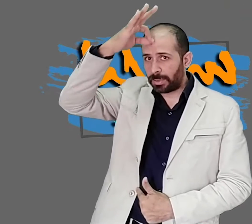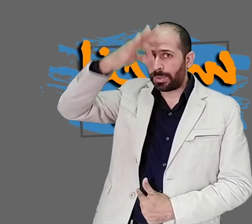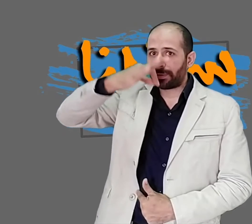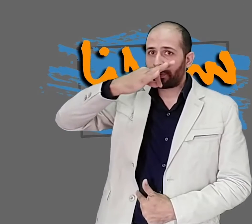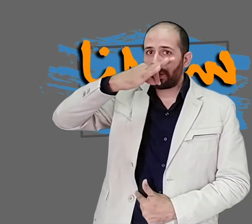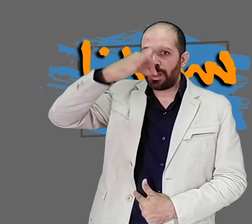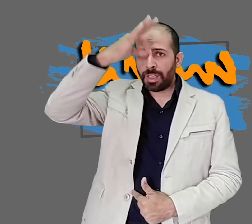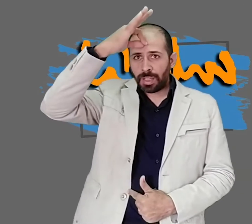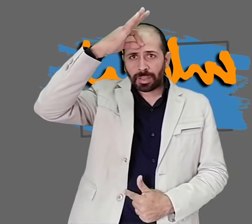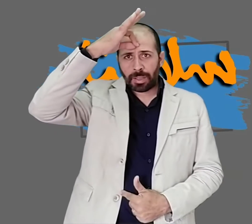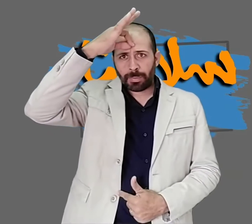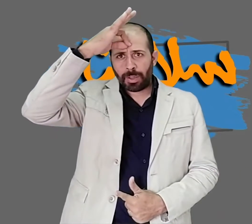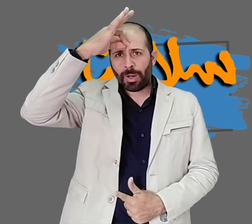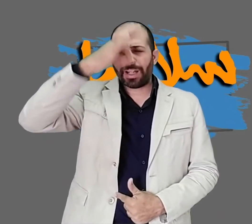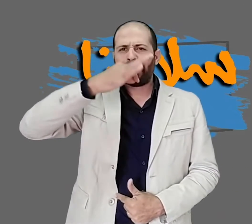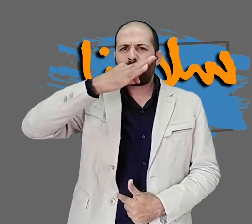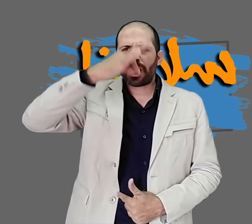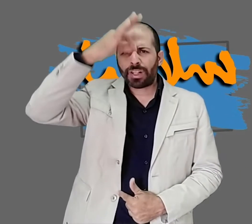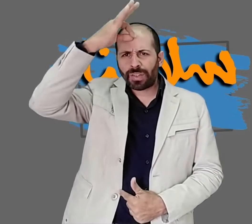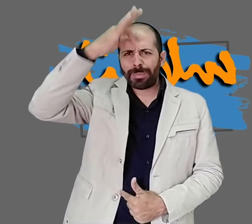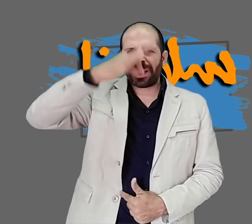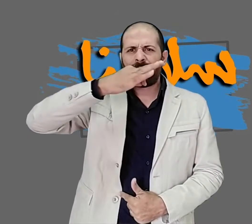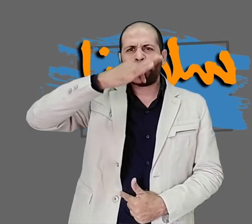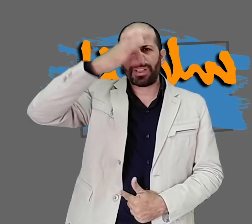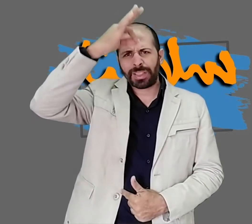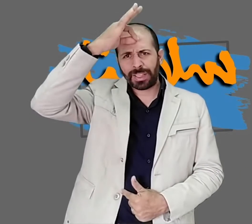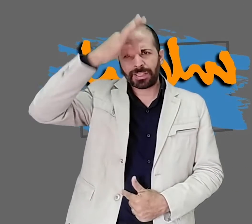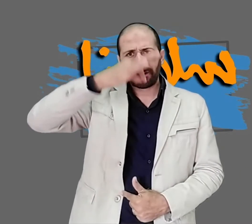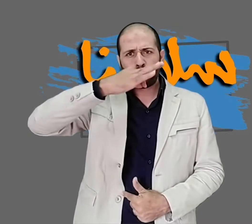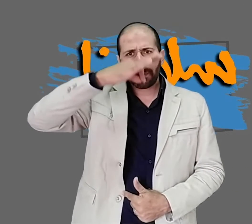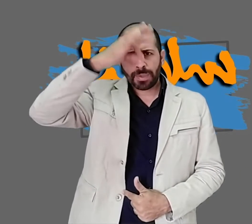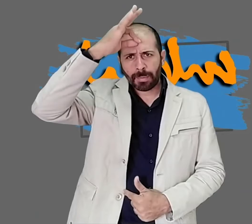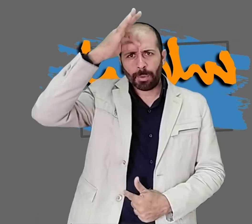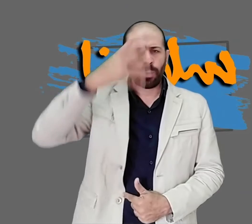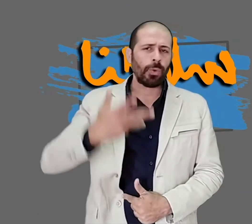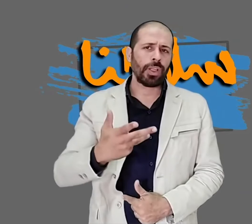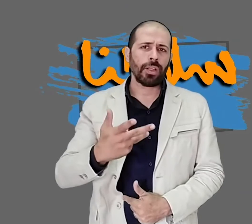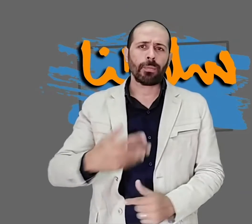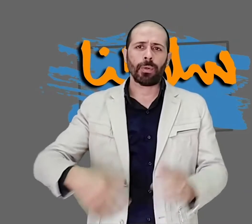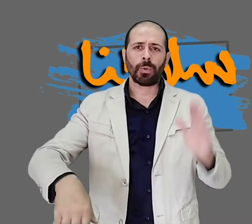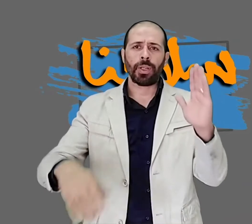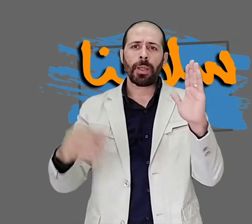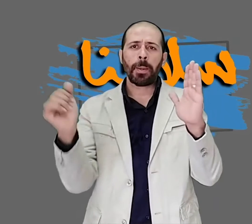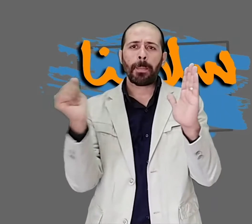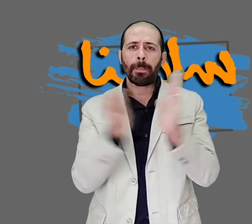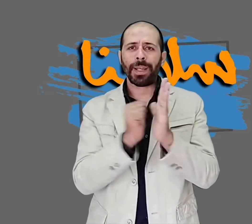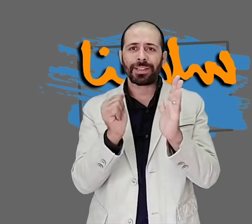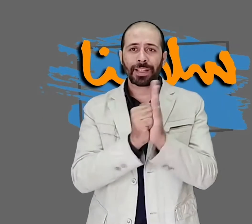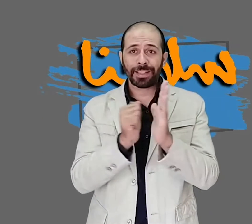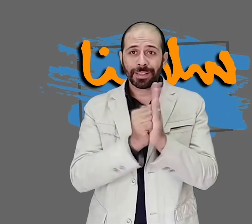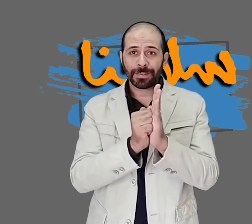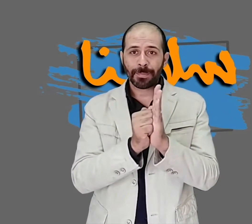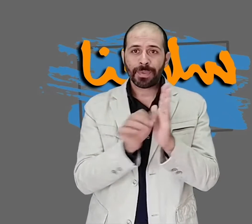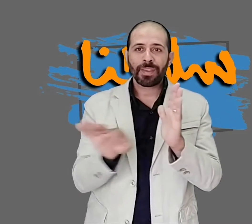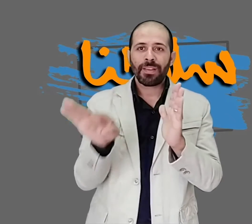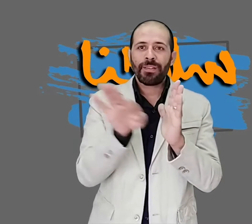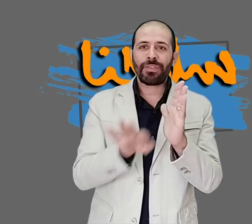عنوان. طيب لو حد مش عارف كلمة العنوان ديت بقول له ايه؟ بقول له ايه؟ بيتك